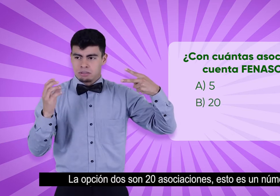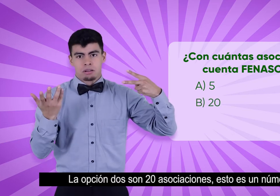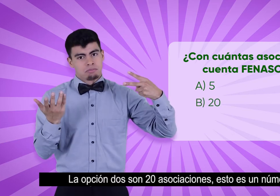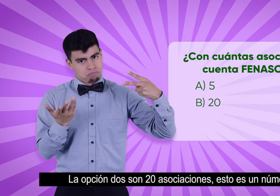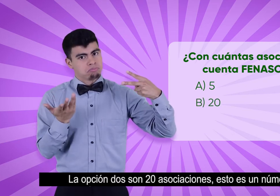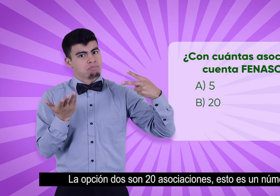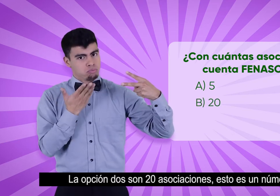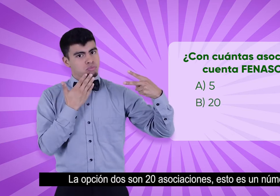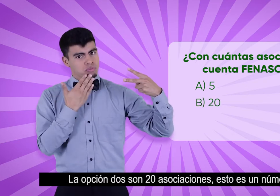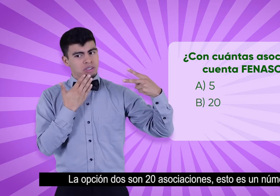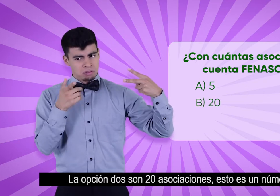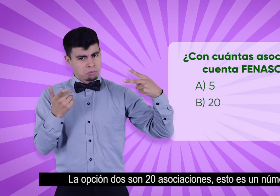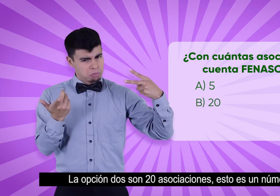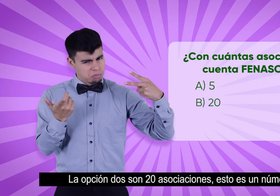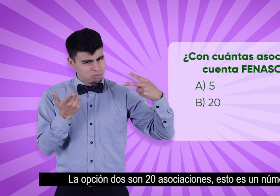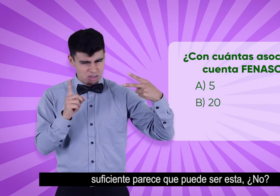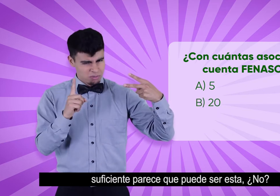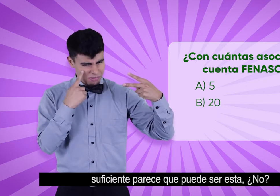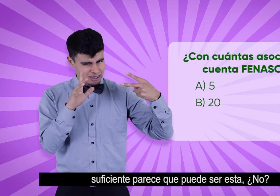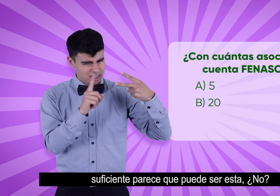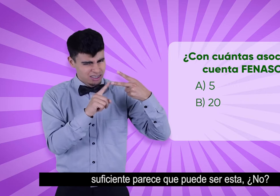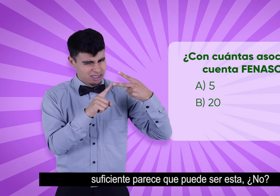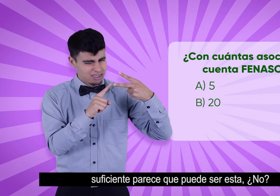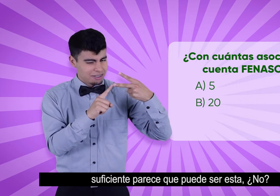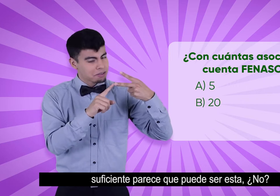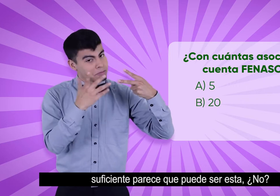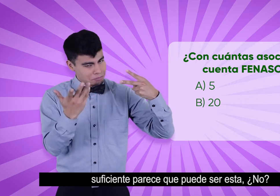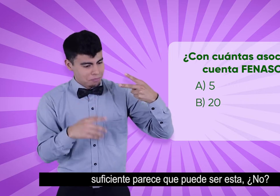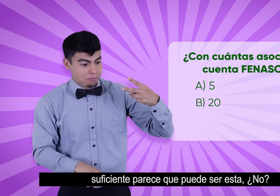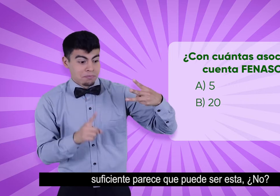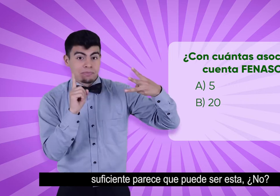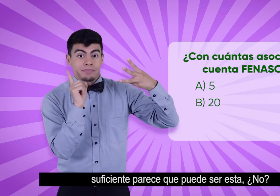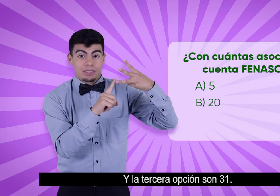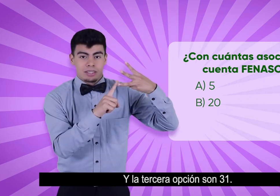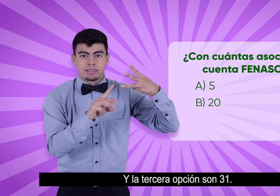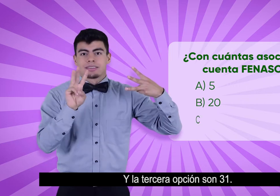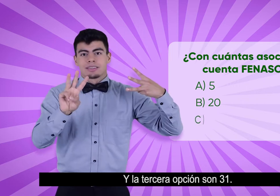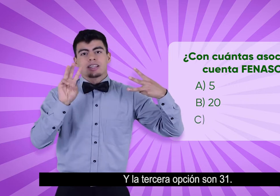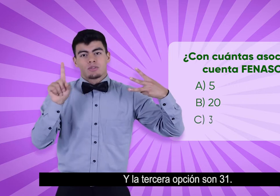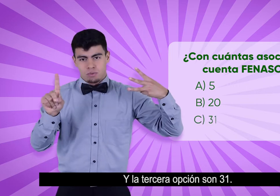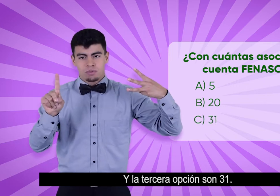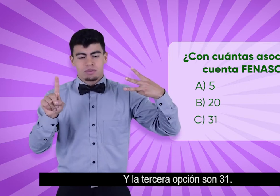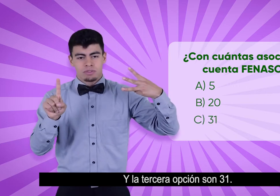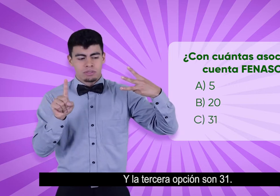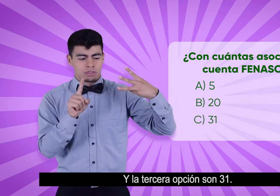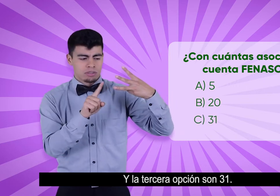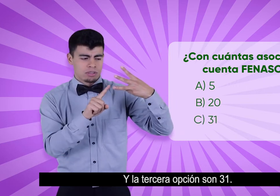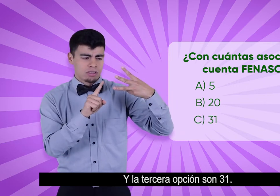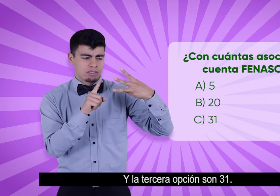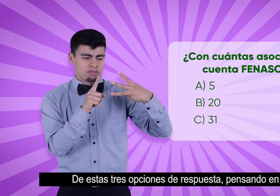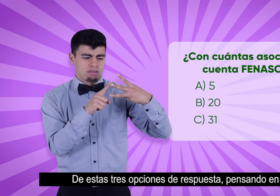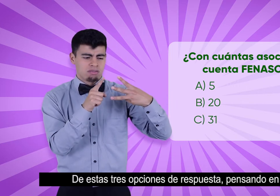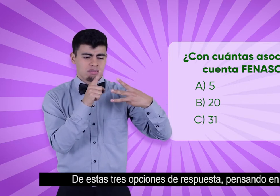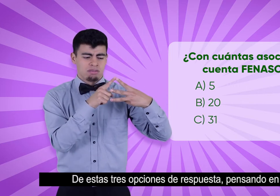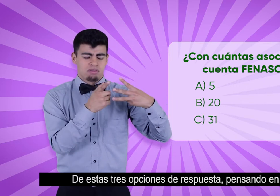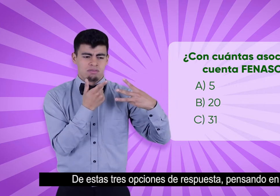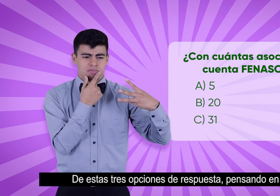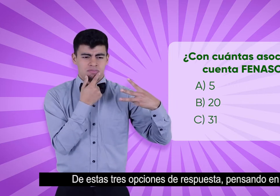20 asociaciones. Esto es un número suficiente. Parece que puede ser esta, ¿no? Y la tercera opción son 31. De estas tres opciones de